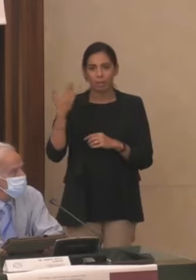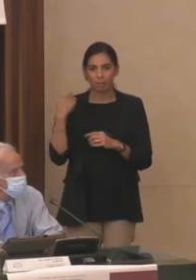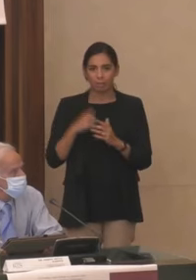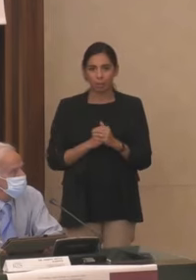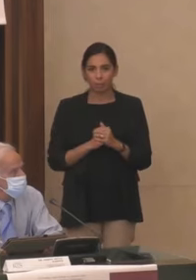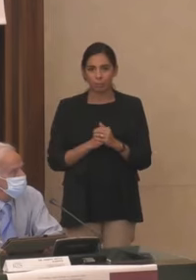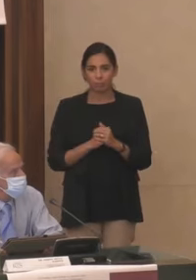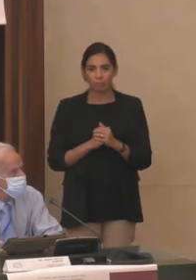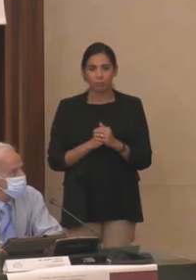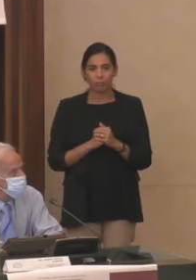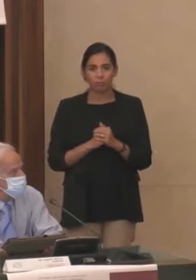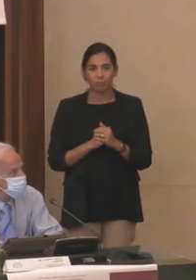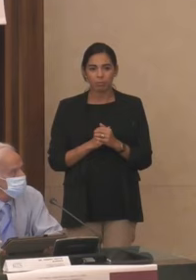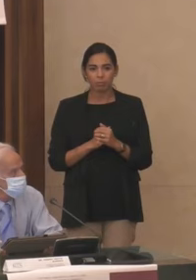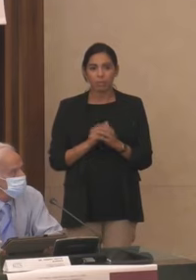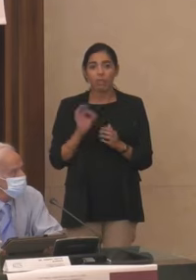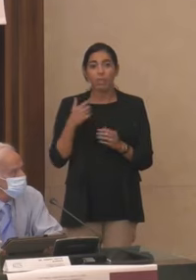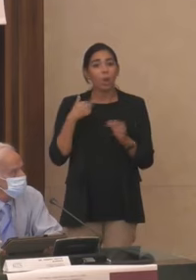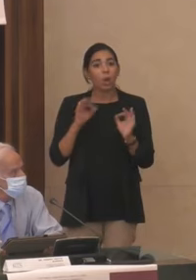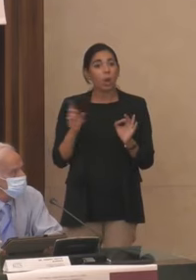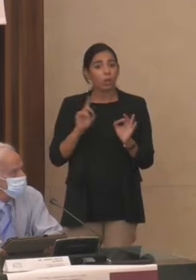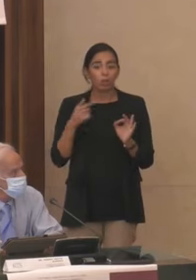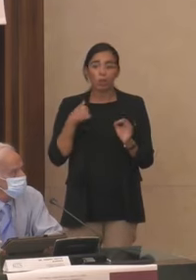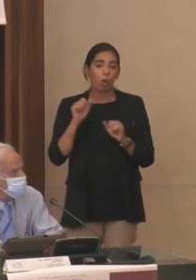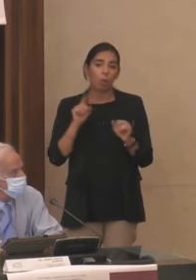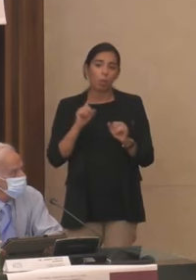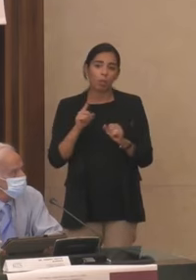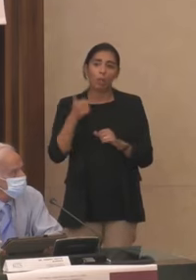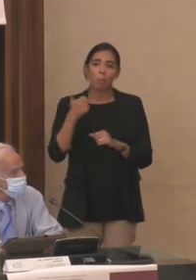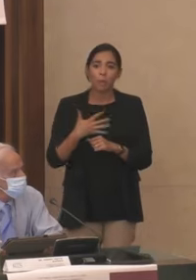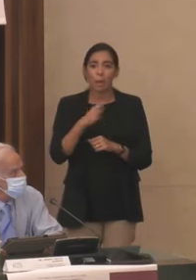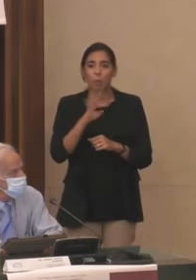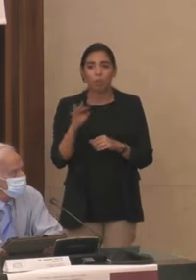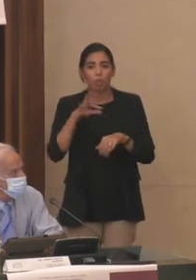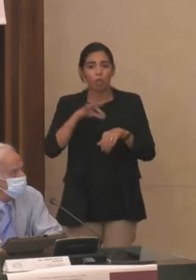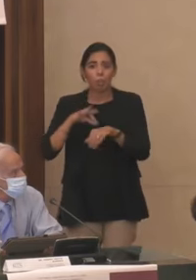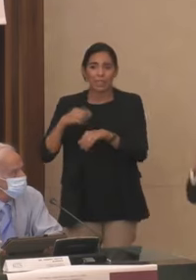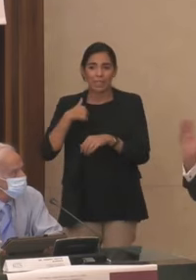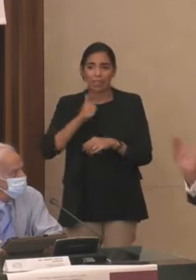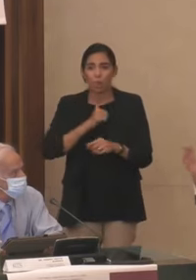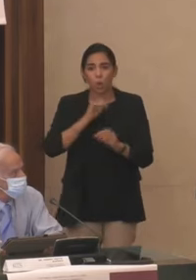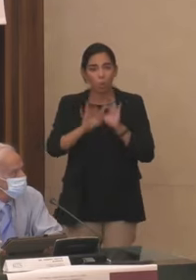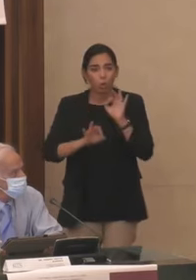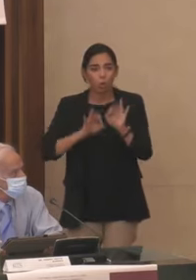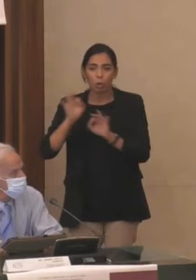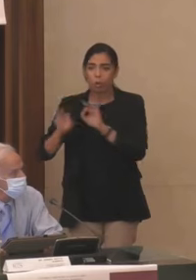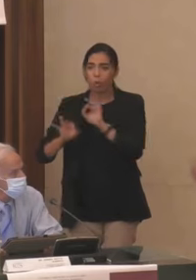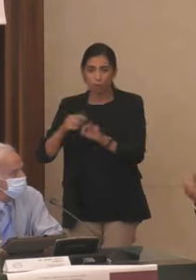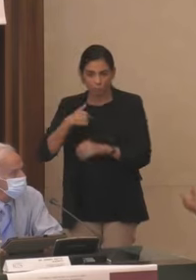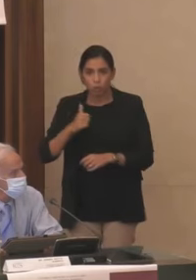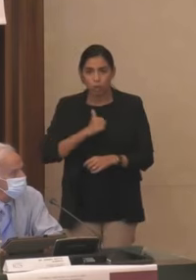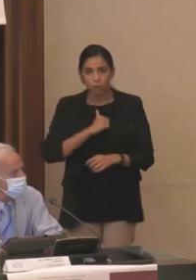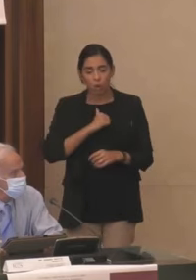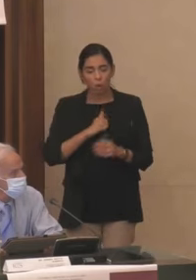andare a trattare e curare oltre 1400 pazienti io da solo, non un gruppo, un comitato. Ho